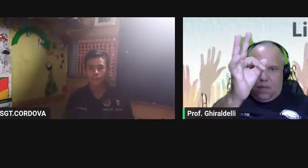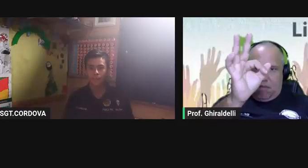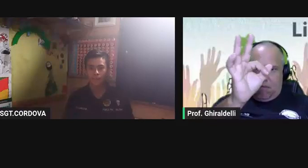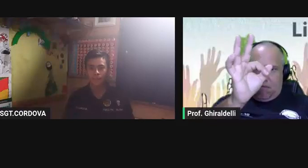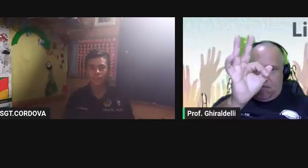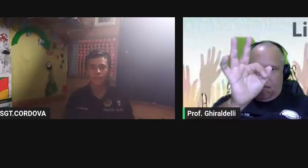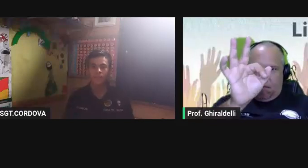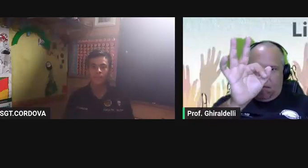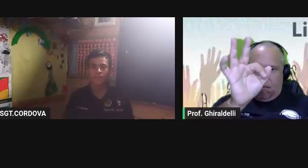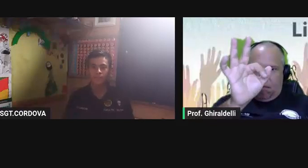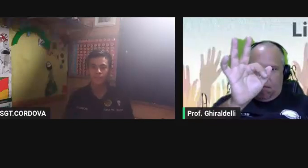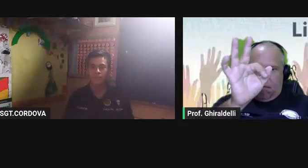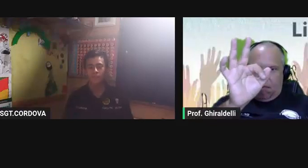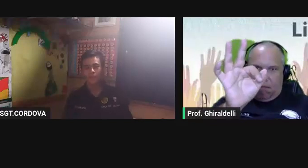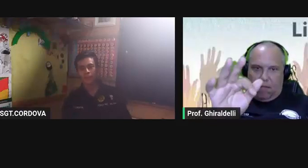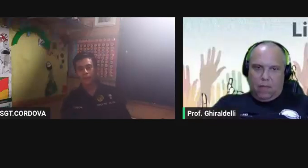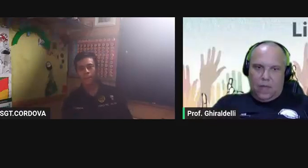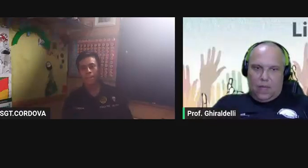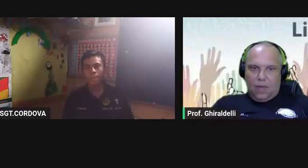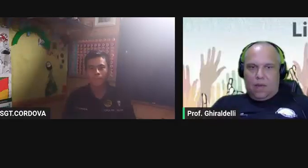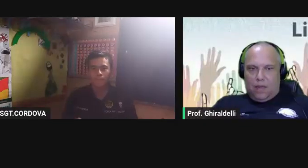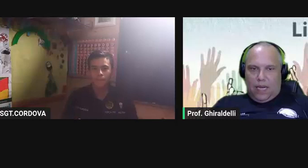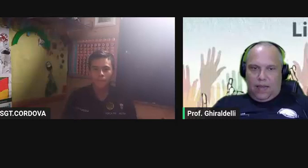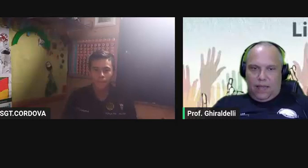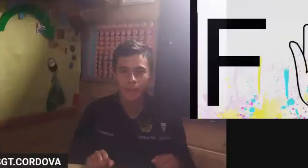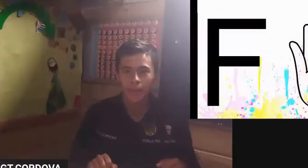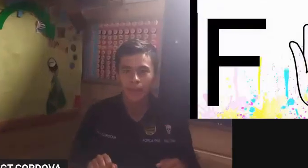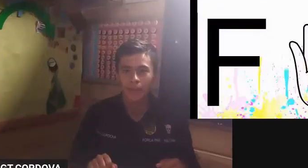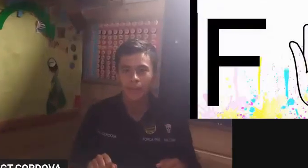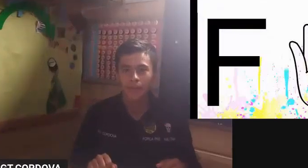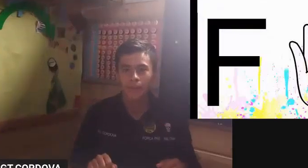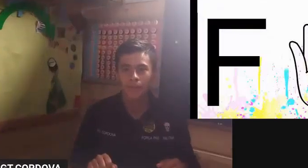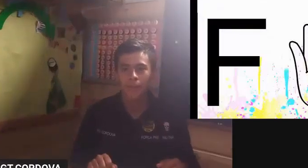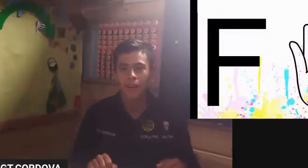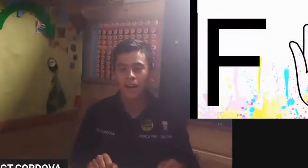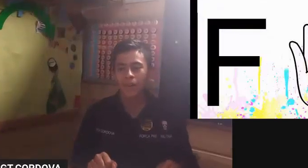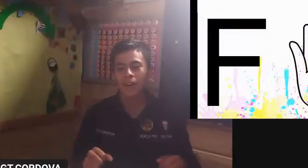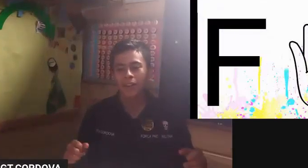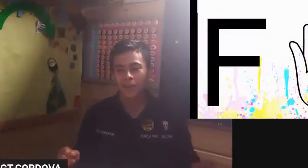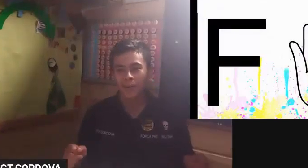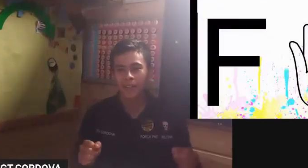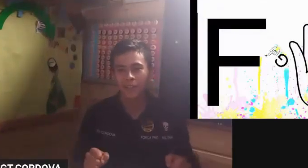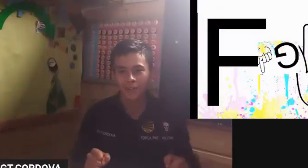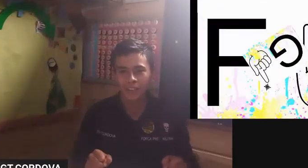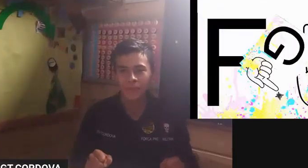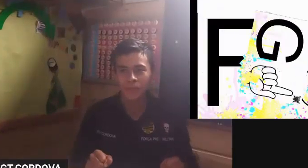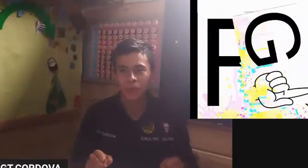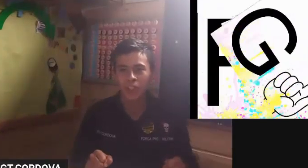Isso mesmo. Interessante, né? Agora, como é que nós fazemos o G?